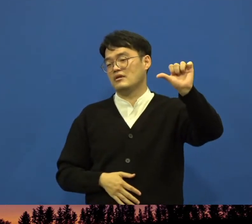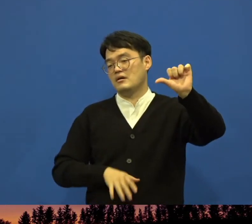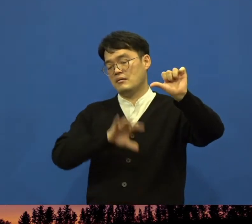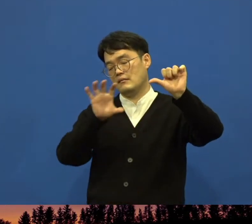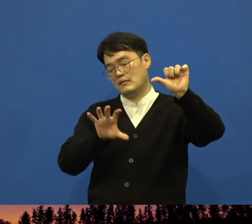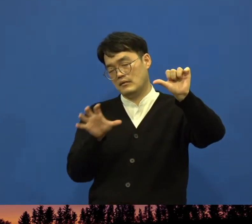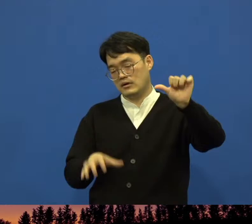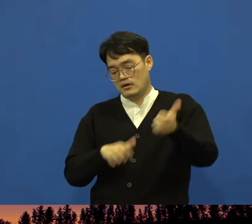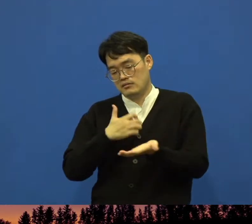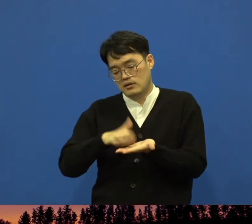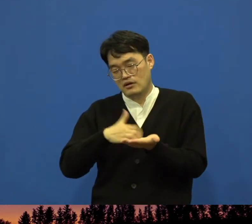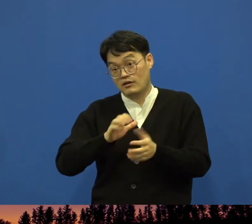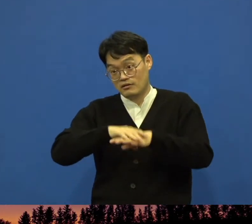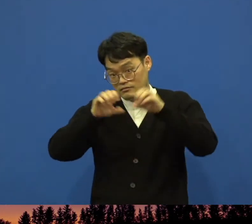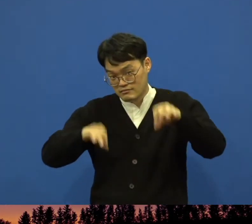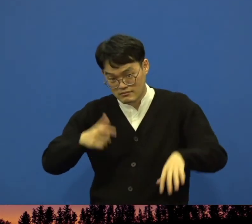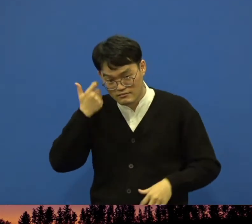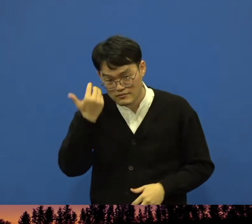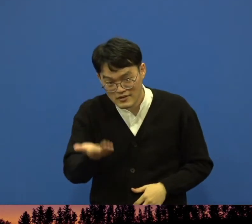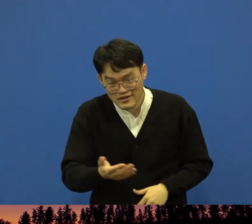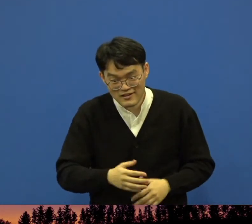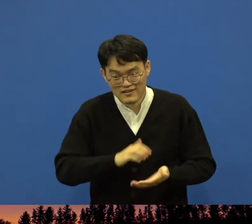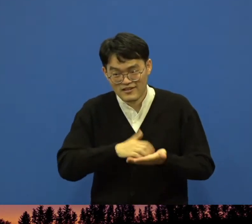세는 것도 헛되도다.